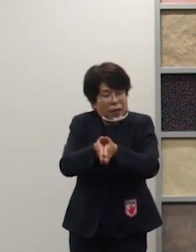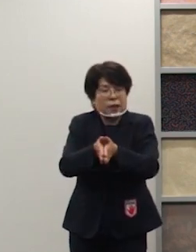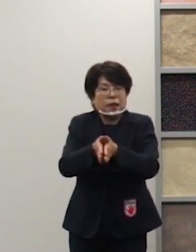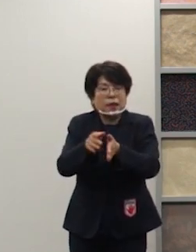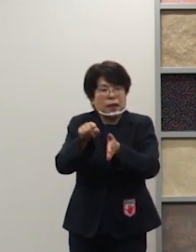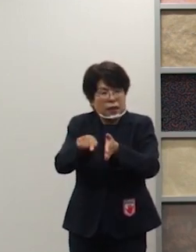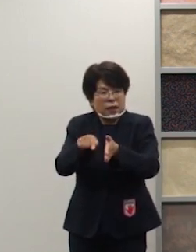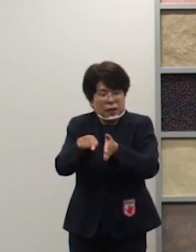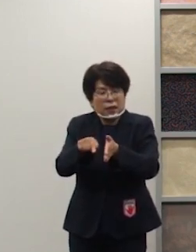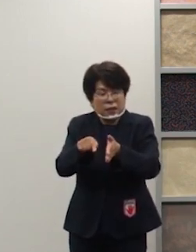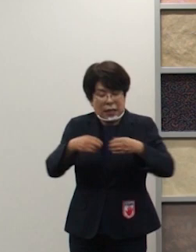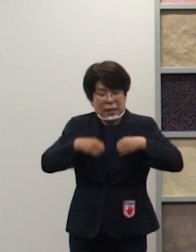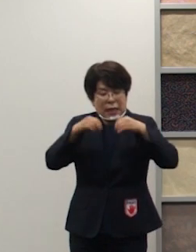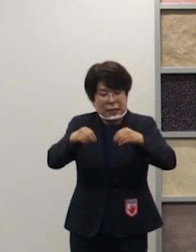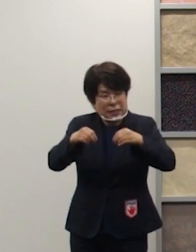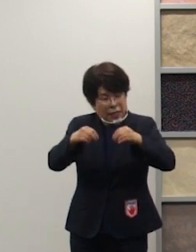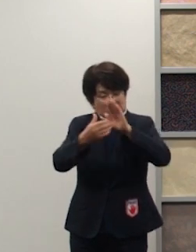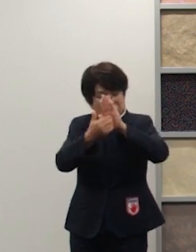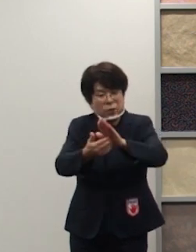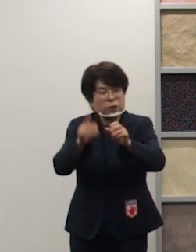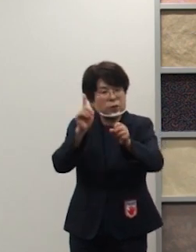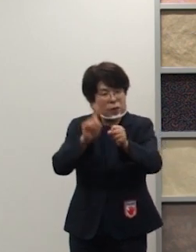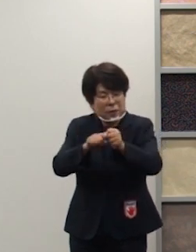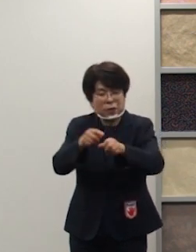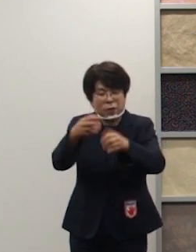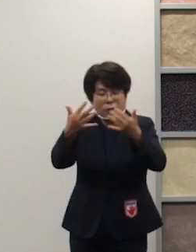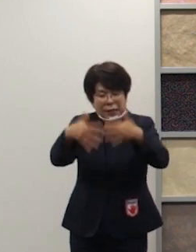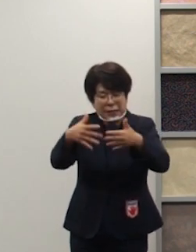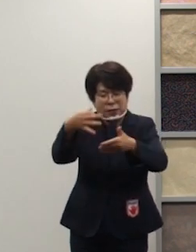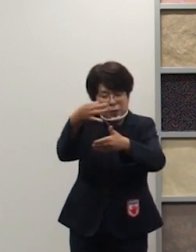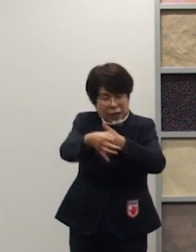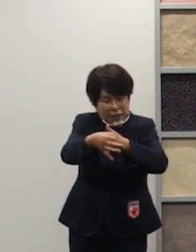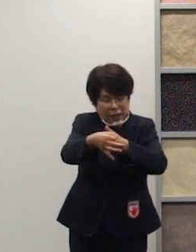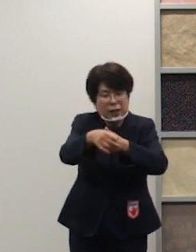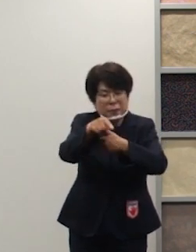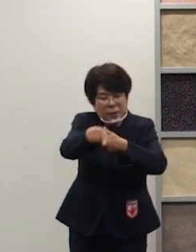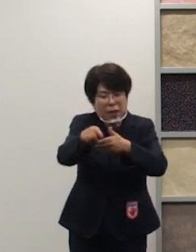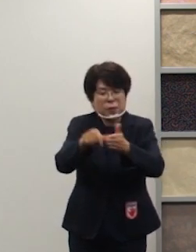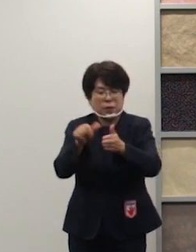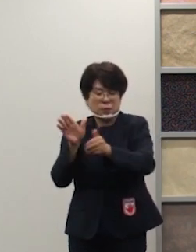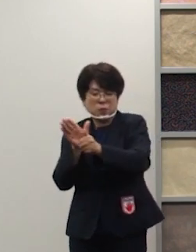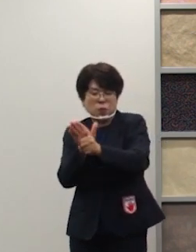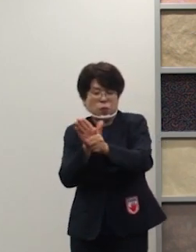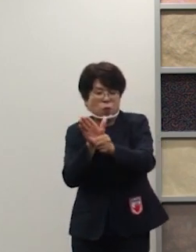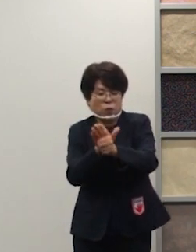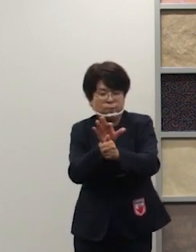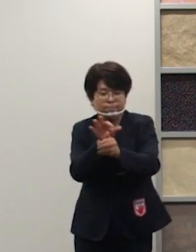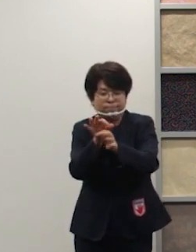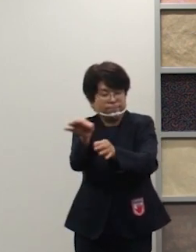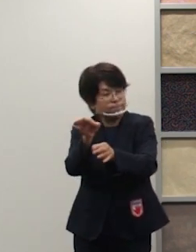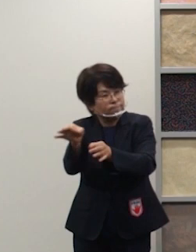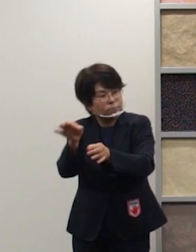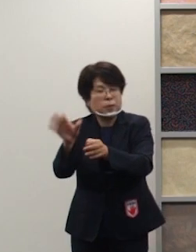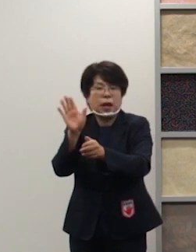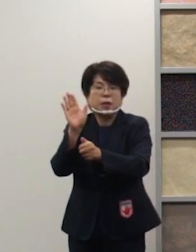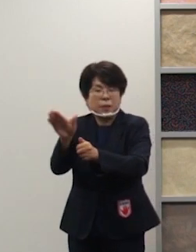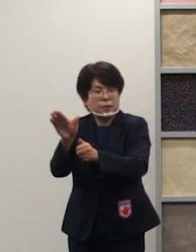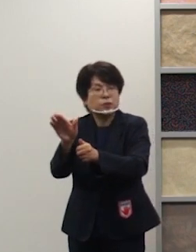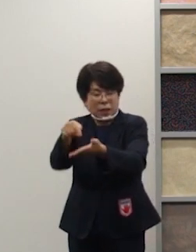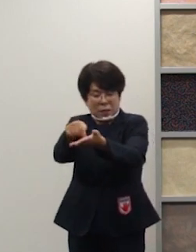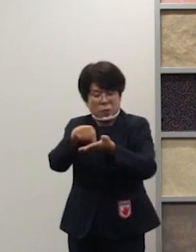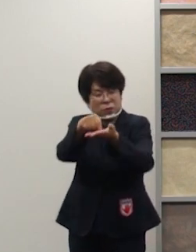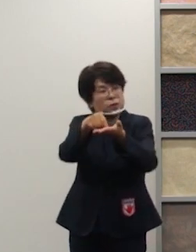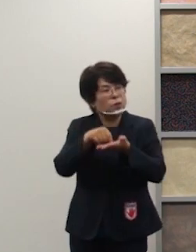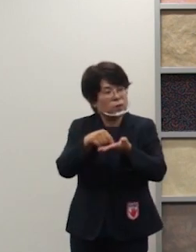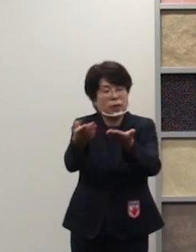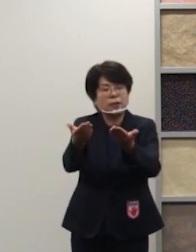止資機材に対しても対象になりますので、ぜひこういうのを活用していただいてですね、一